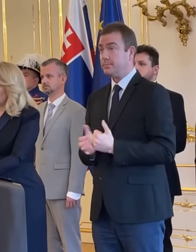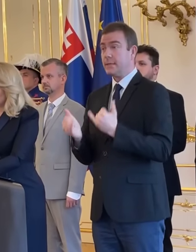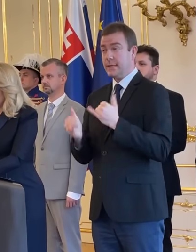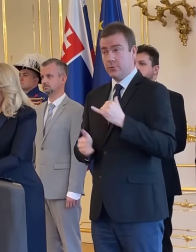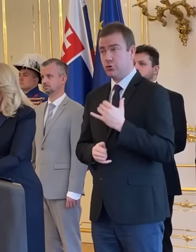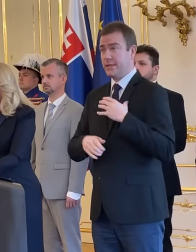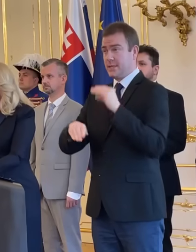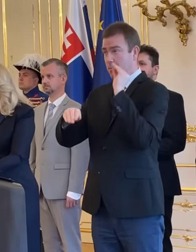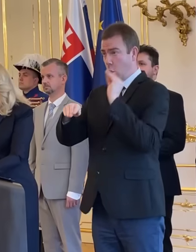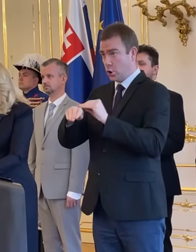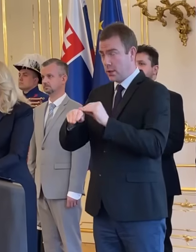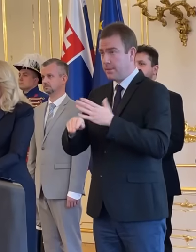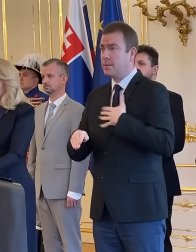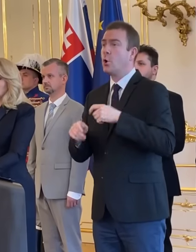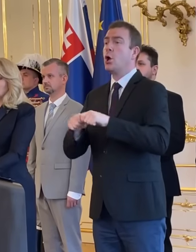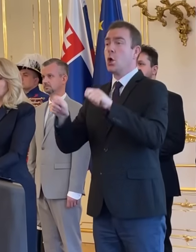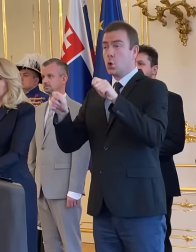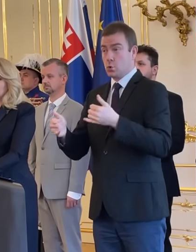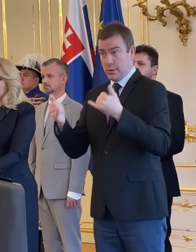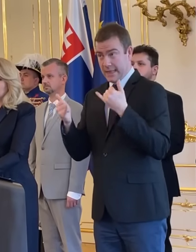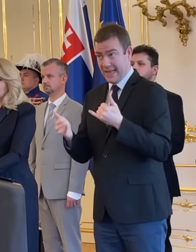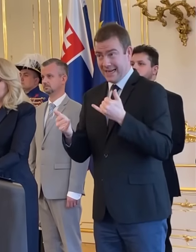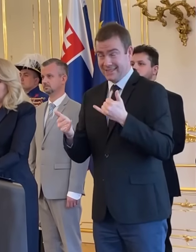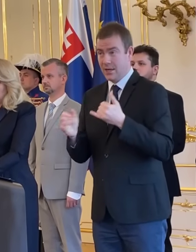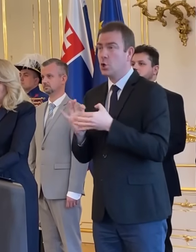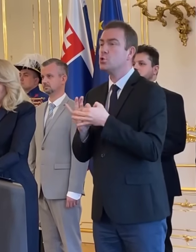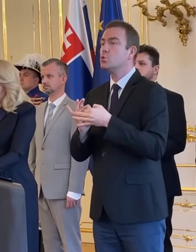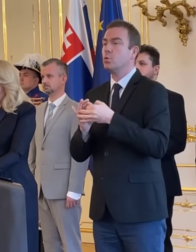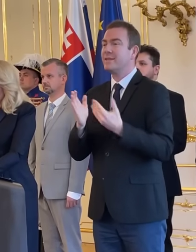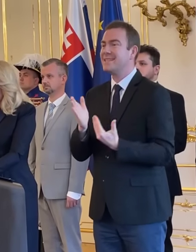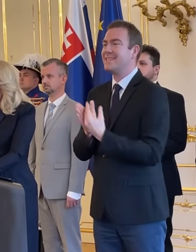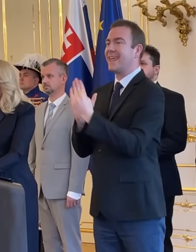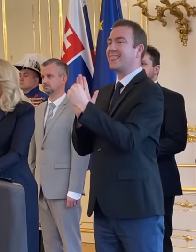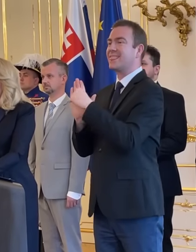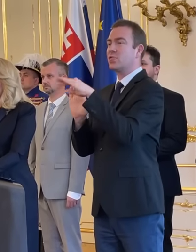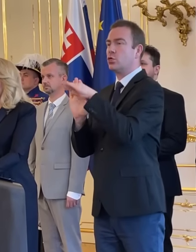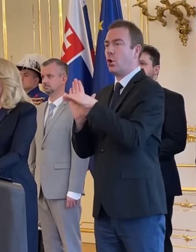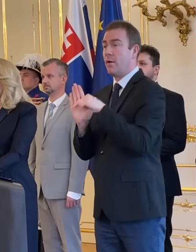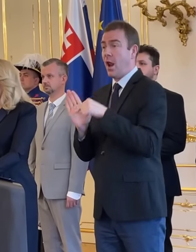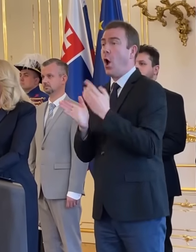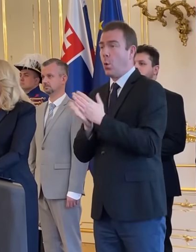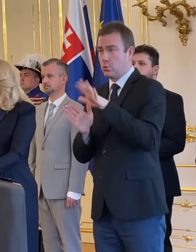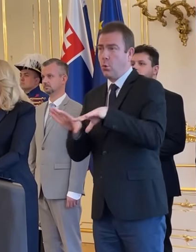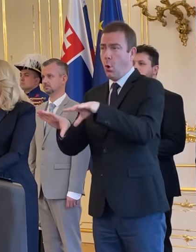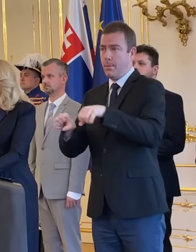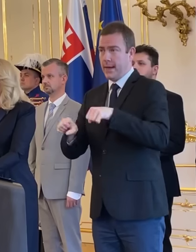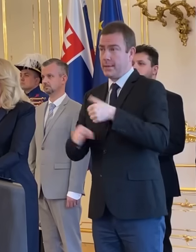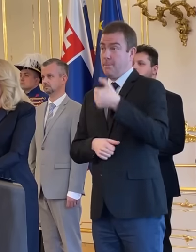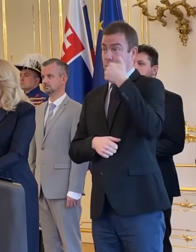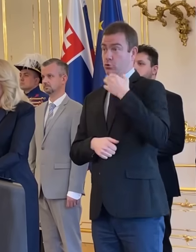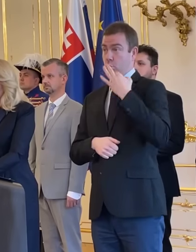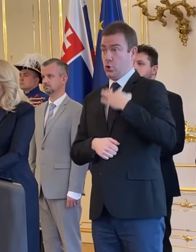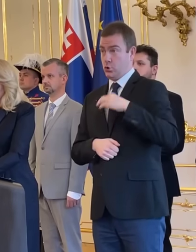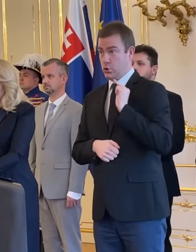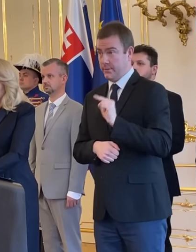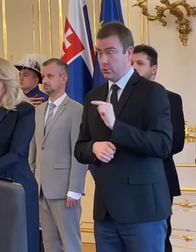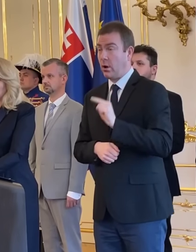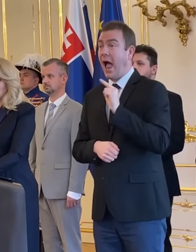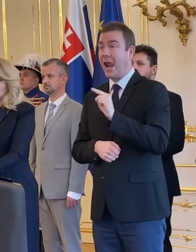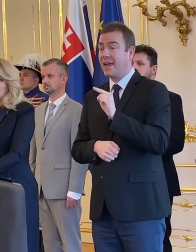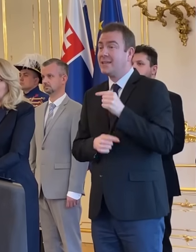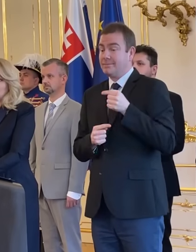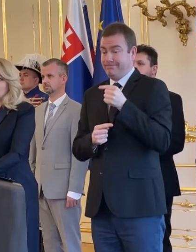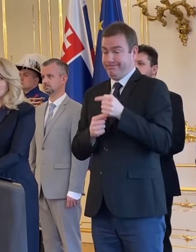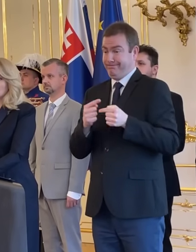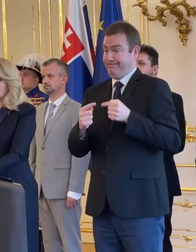Teraz by som vám chcela oznámiť moje rozhodnutie k tejto novele, ktorá bola síce prijatá už minulý štvrtok, ale neštandardne by